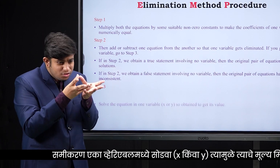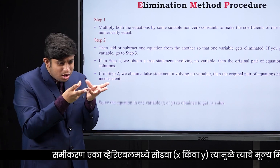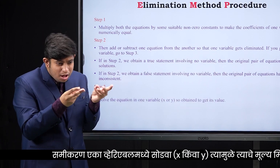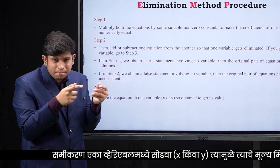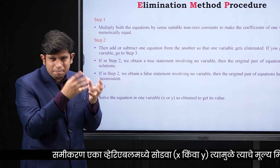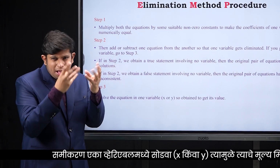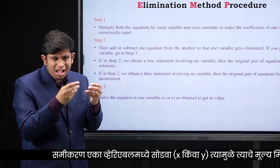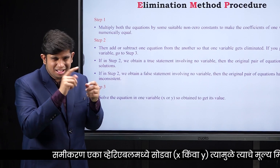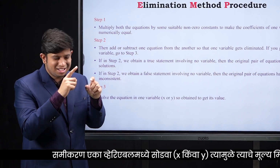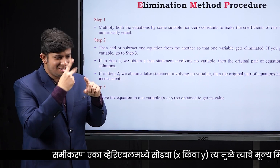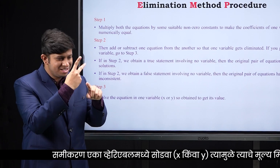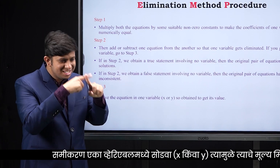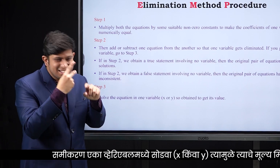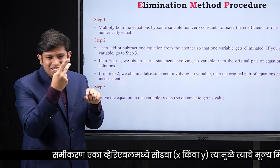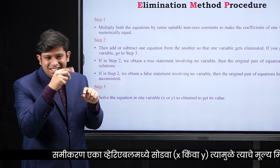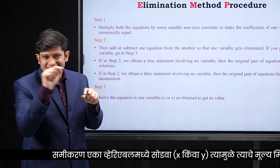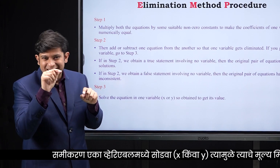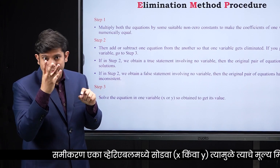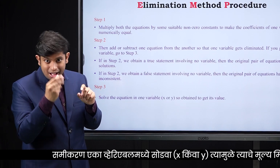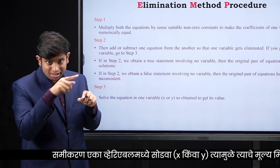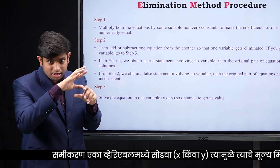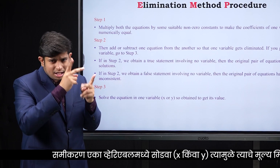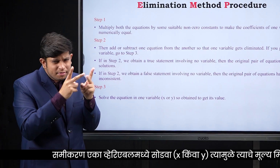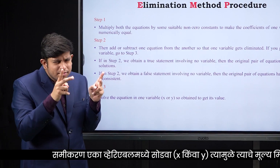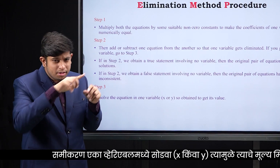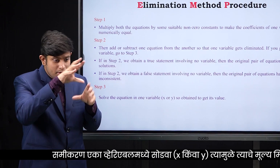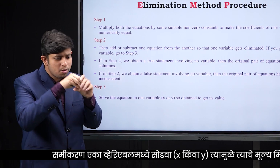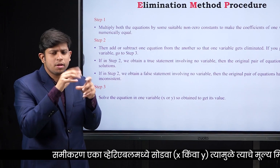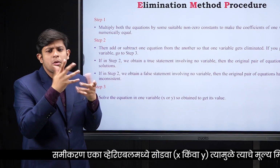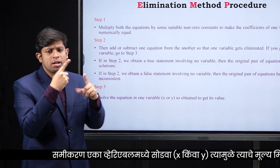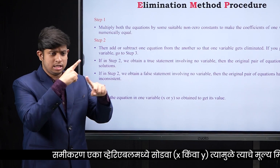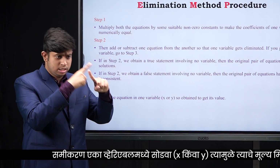समीकरण एका व्हेरिएबलमध्ये सोडवा, x किंवा y, त्यामुळे त्याचे मूल्य मिळवा.